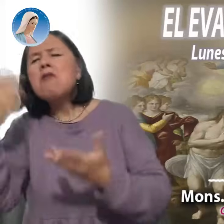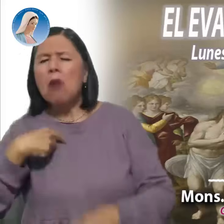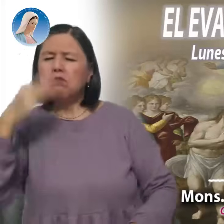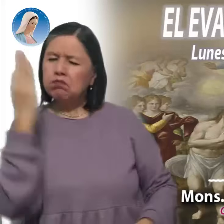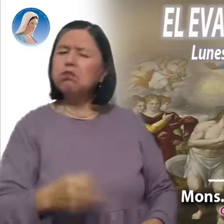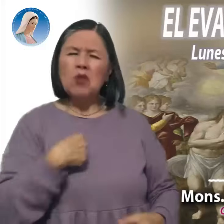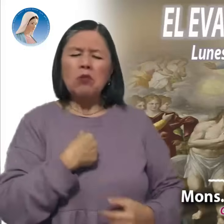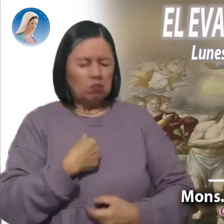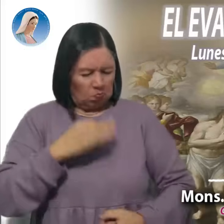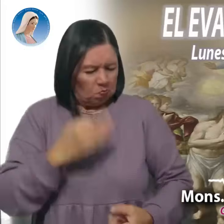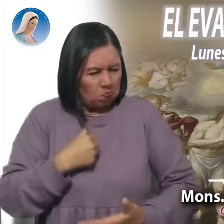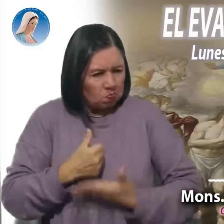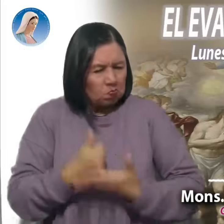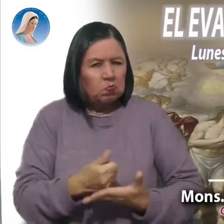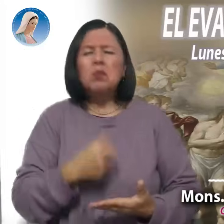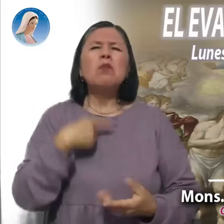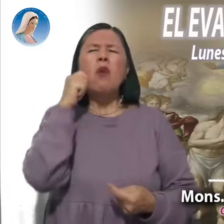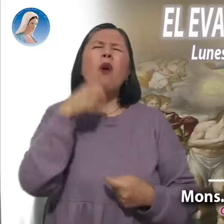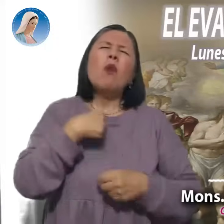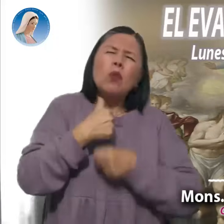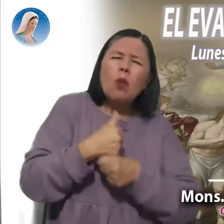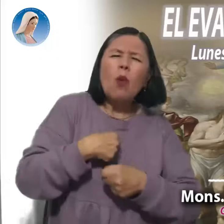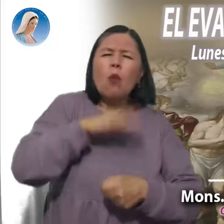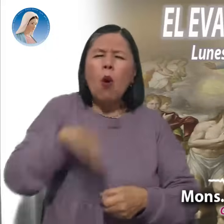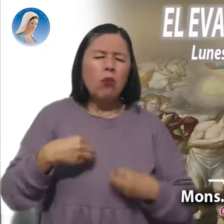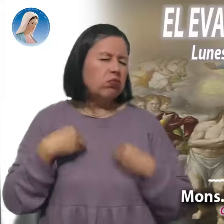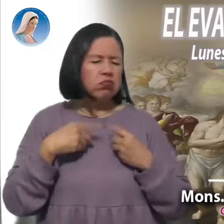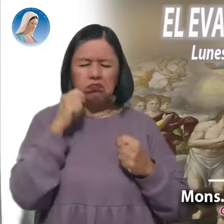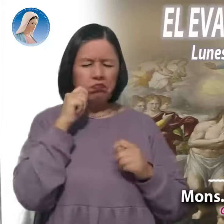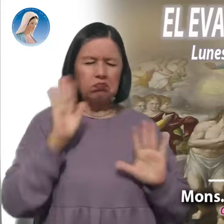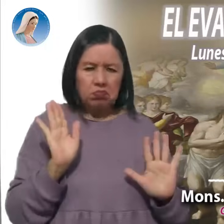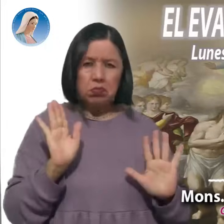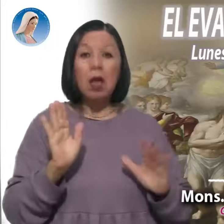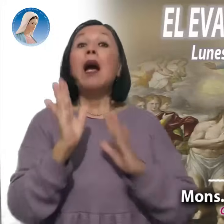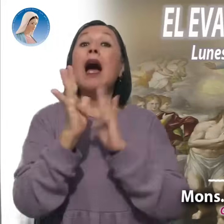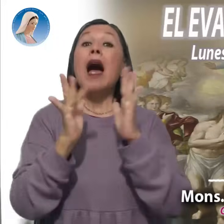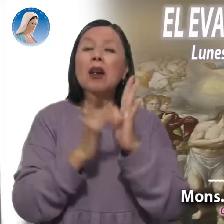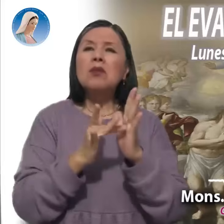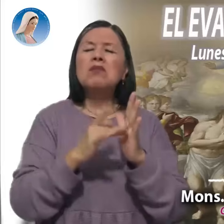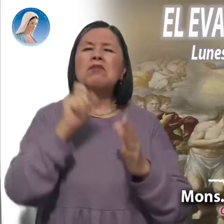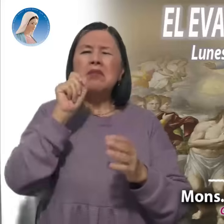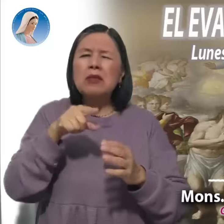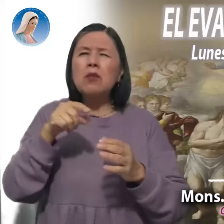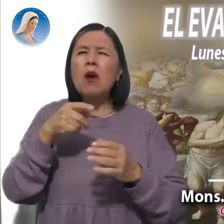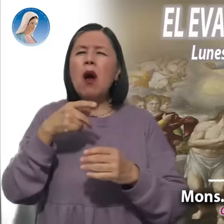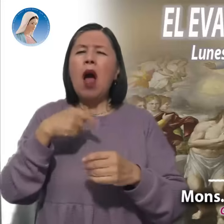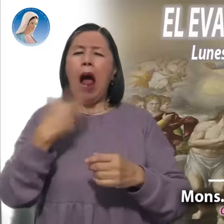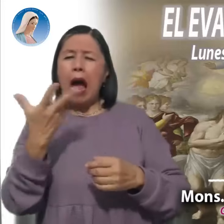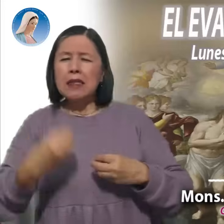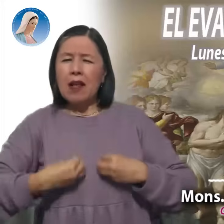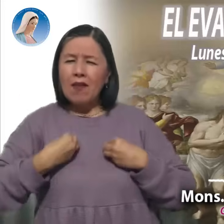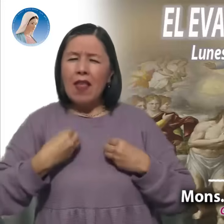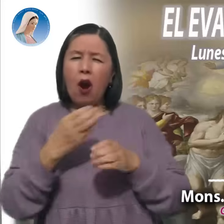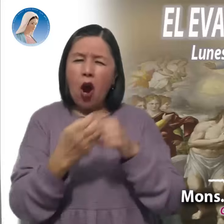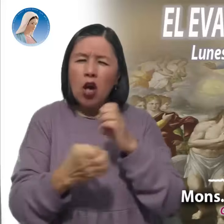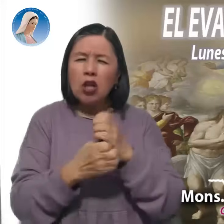dispuesto a entregar todo, incluso la vida. Jesús será coherente en todos los actos de